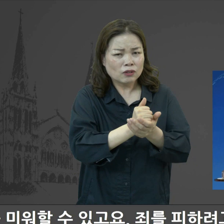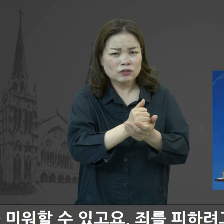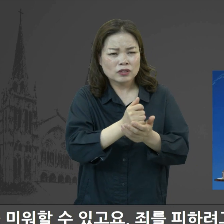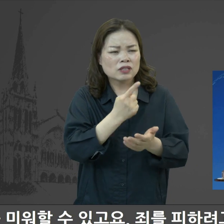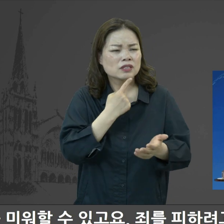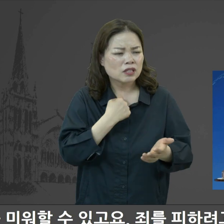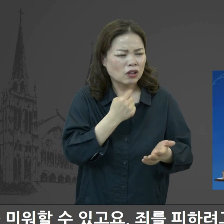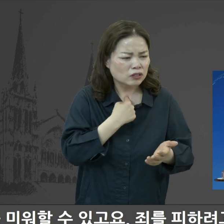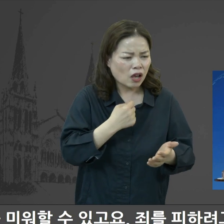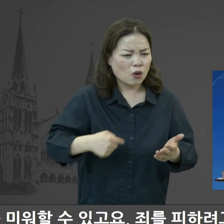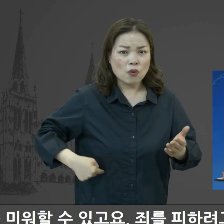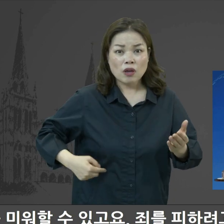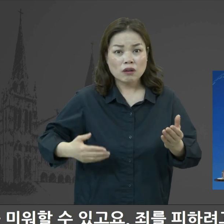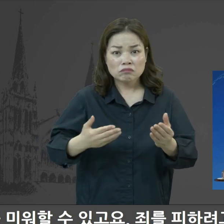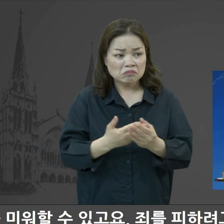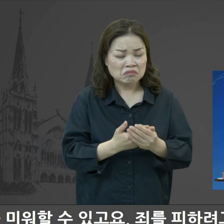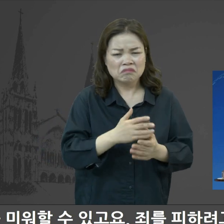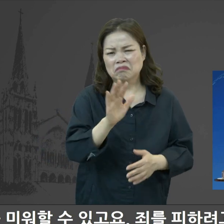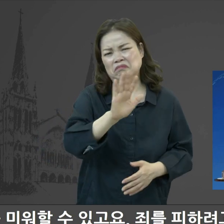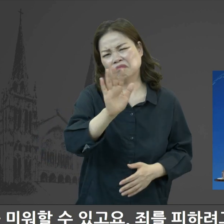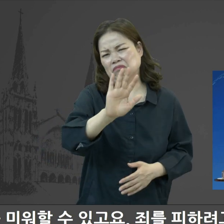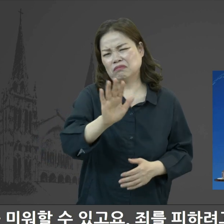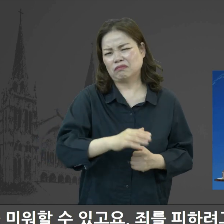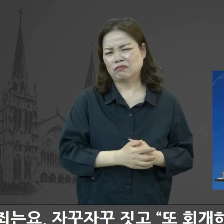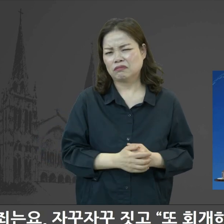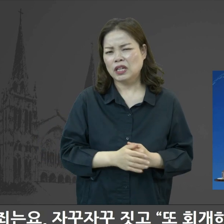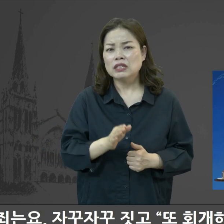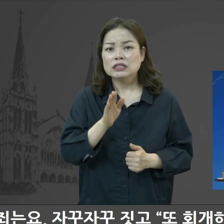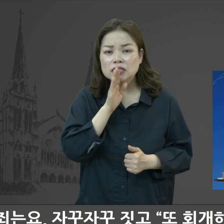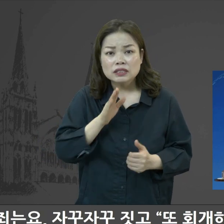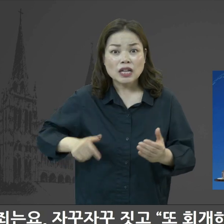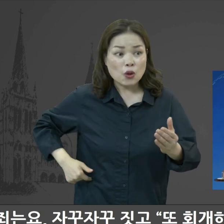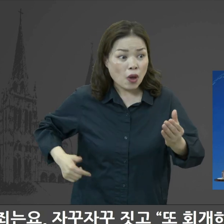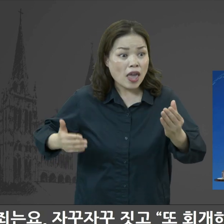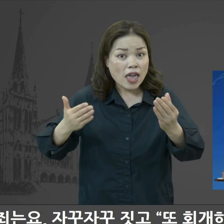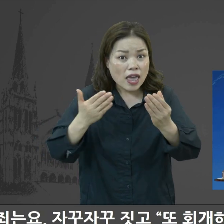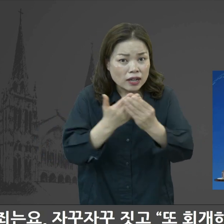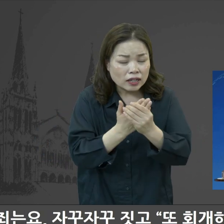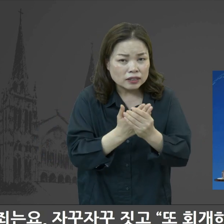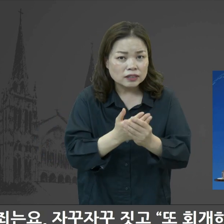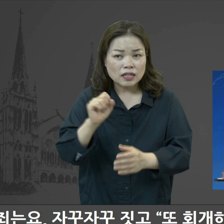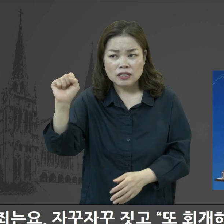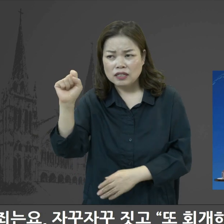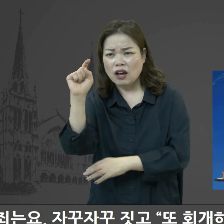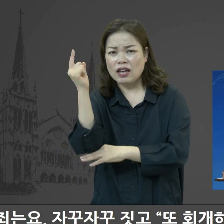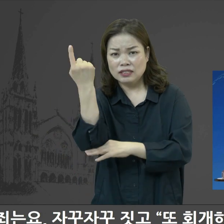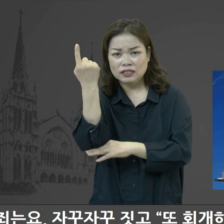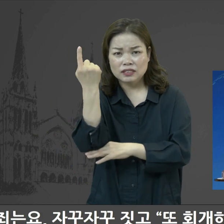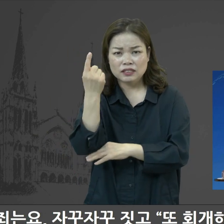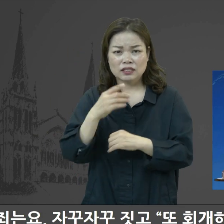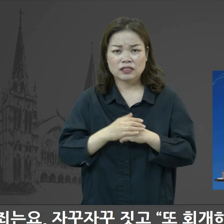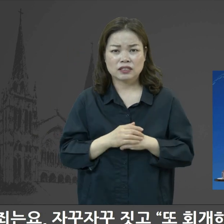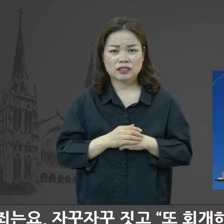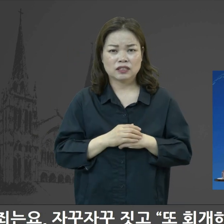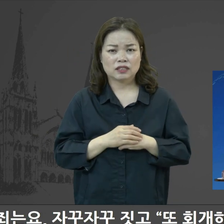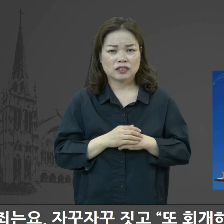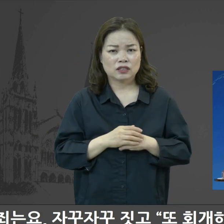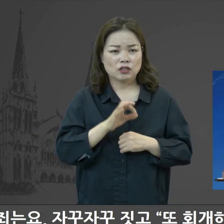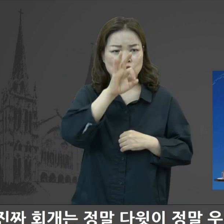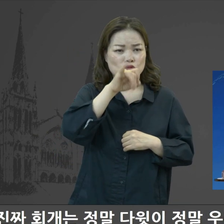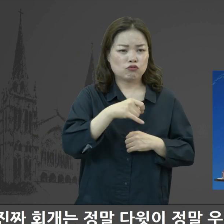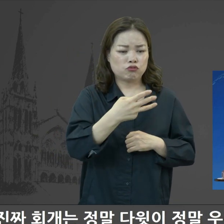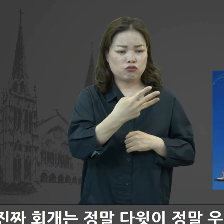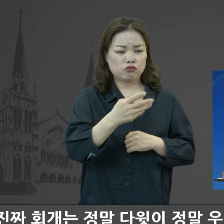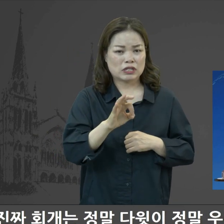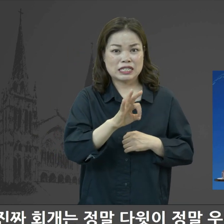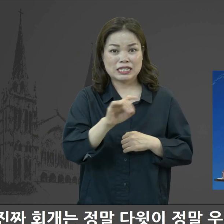자꾸 짓고 또 회개하면 되지, 이렇게 하면 안 돼요. 진짜 회개는 정말 다윗이 정말 우리아의 아내와 그렇게